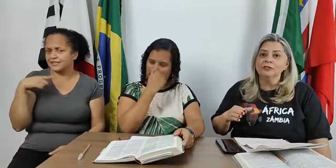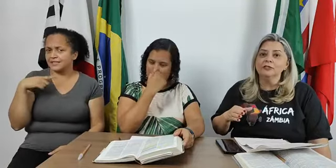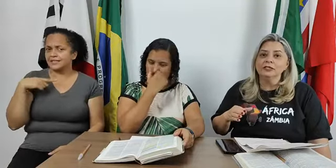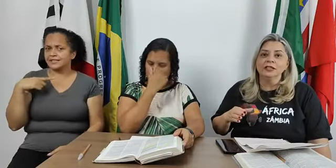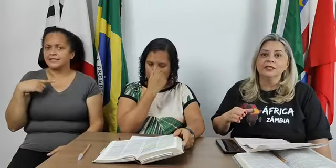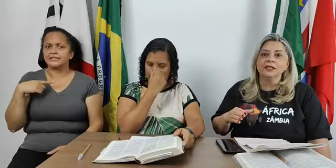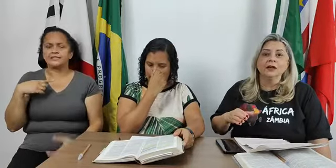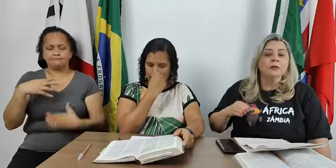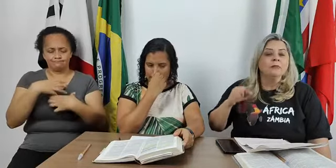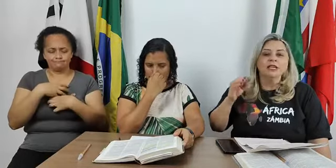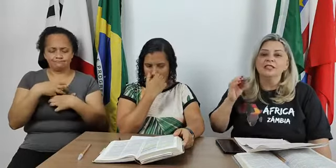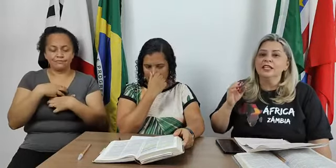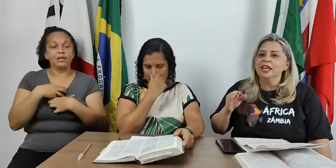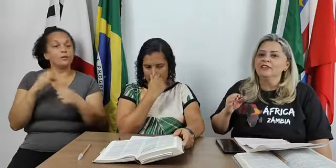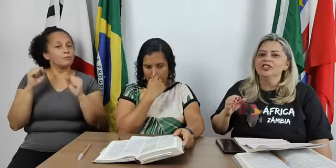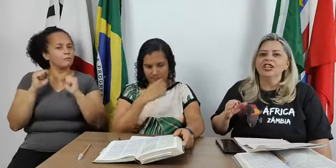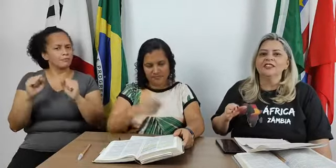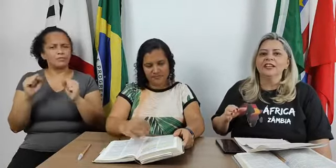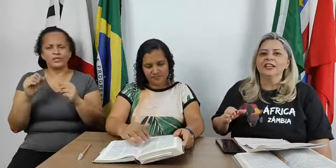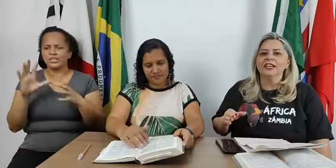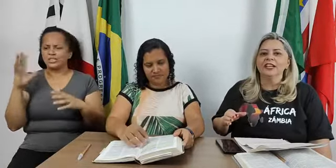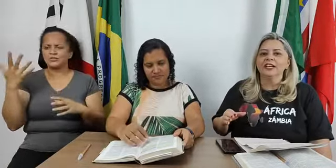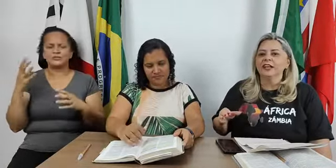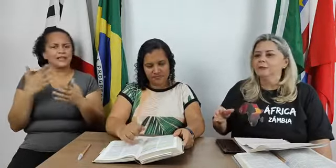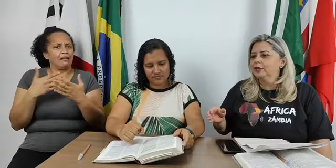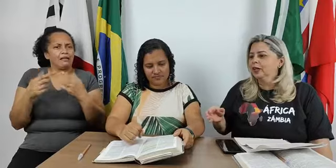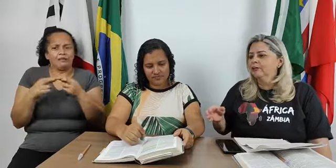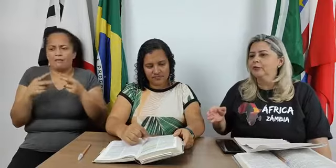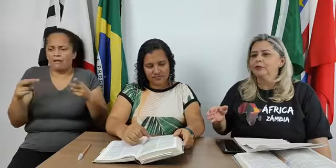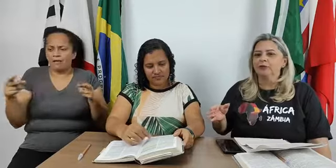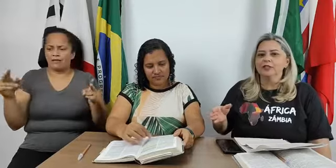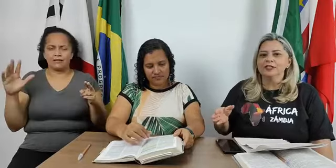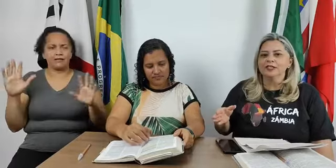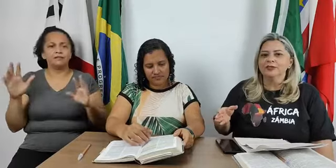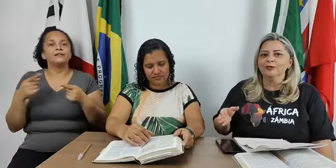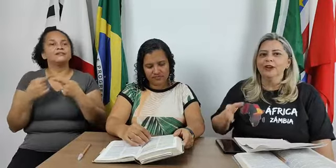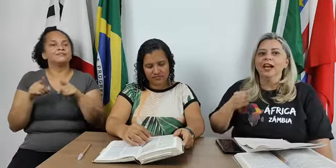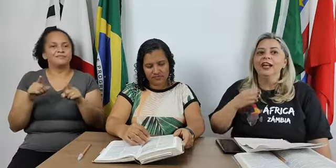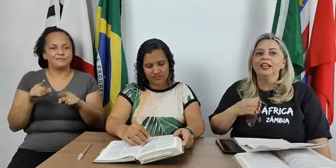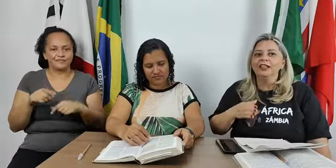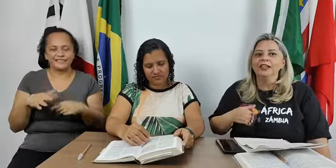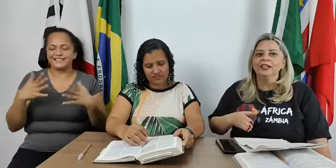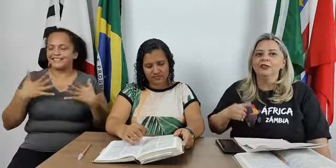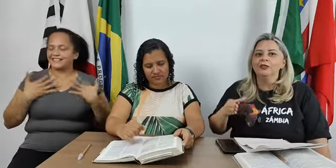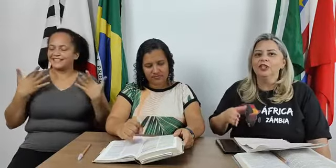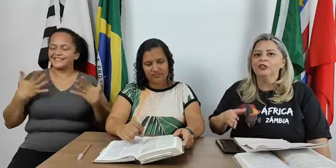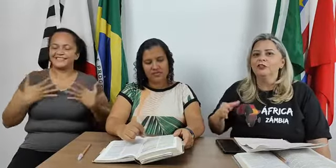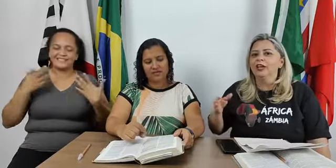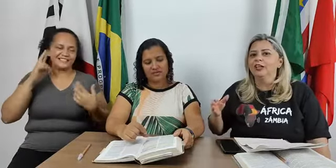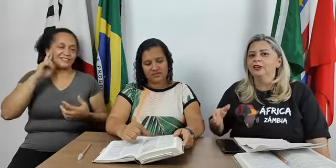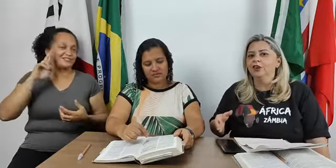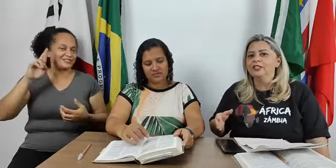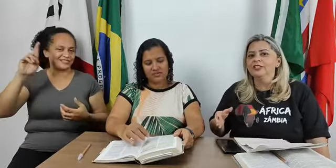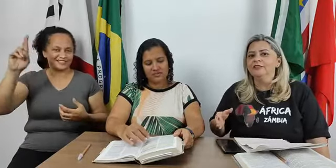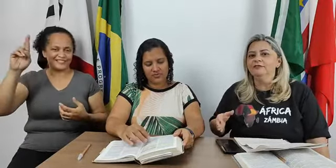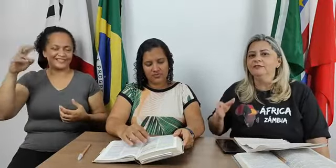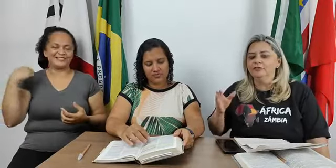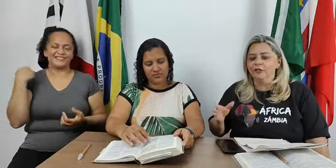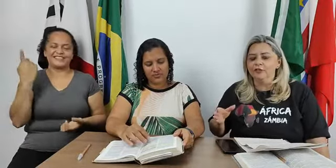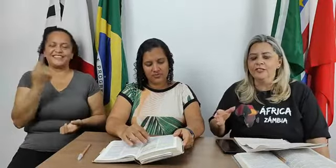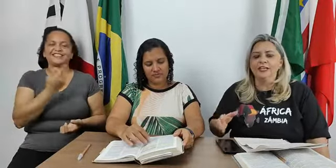vir circunstância, mas ninguém vai tirar essa alegria, né? Porque eu lembro do versículo: a alegria do Senhor é a